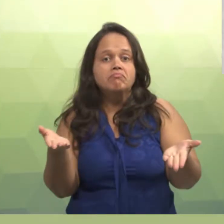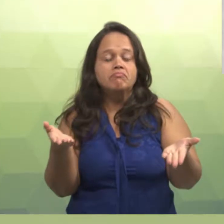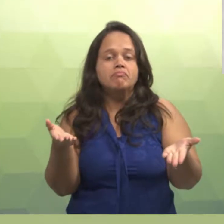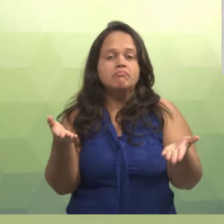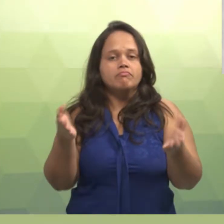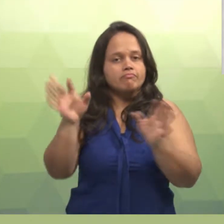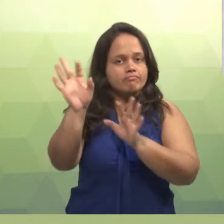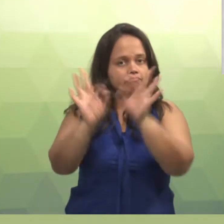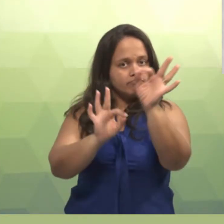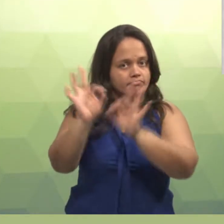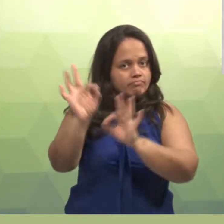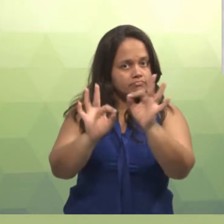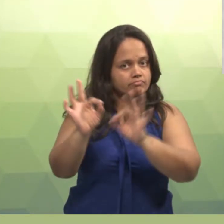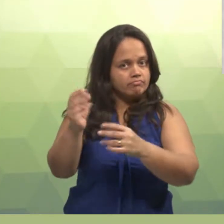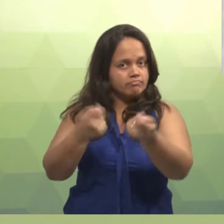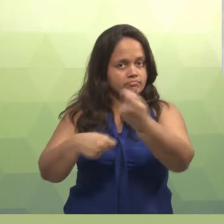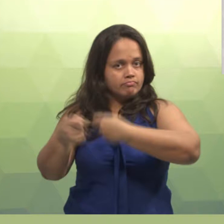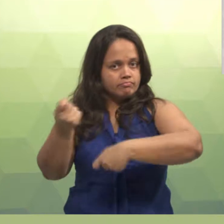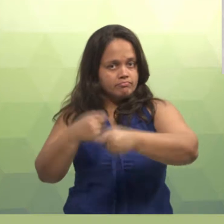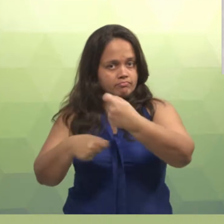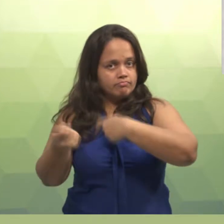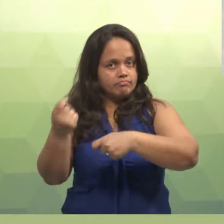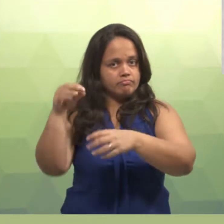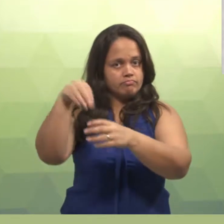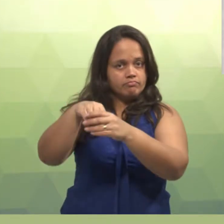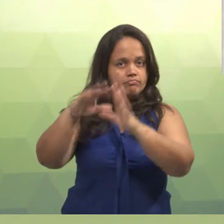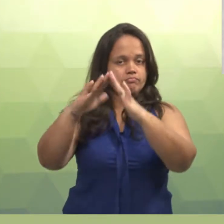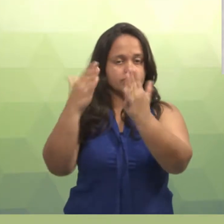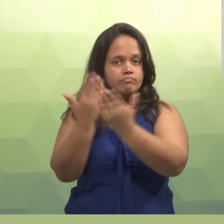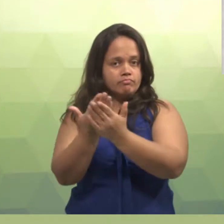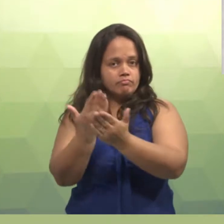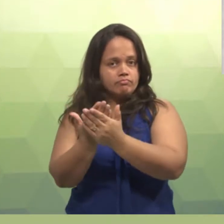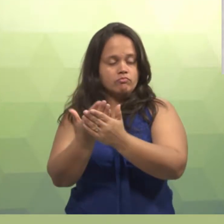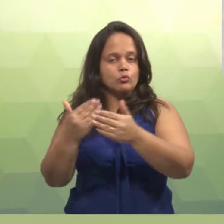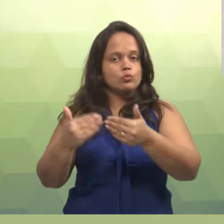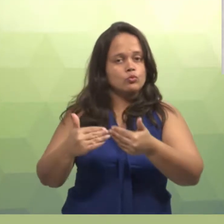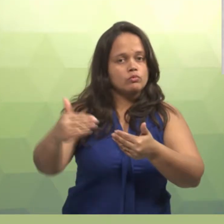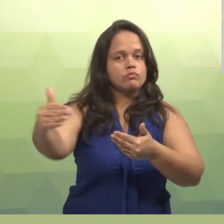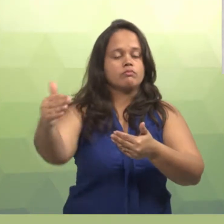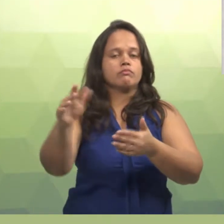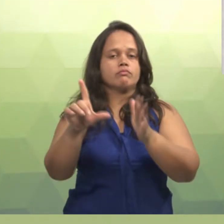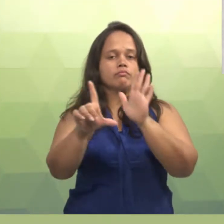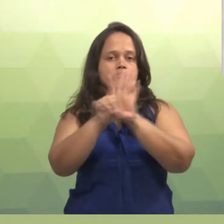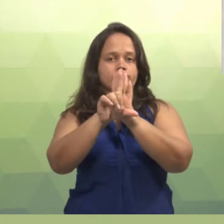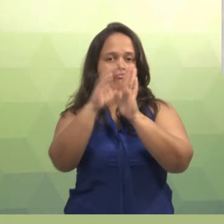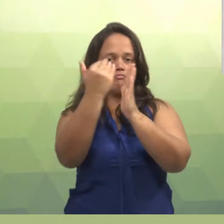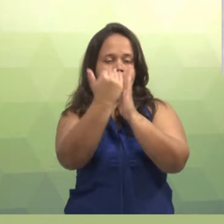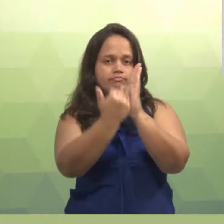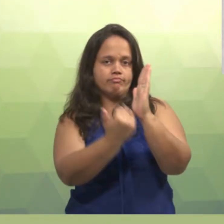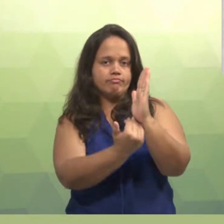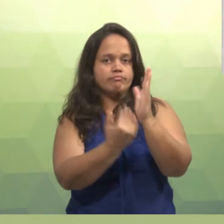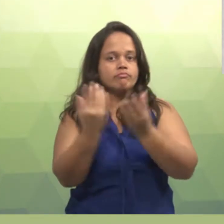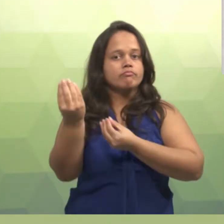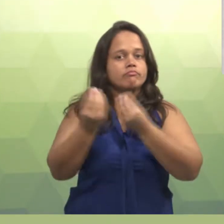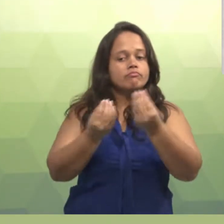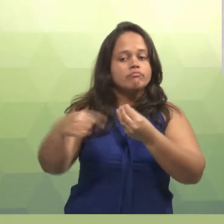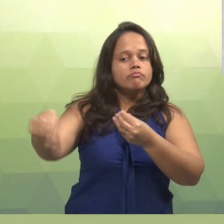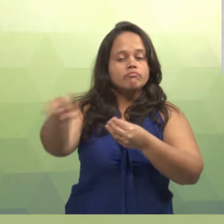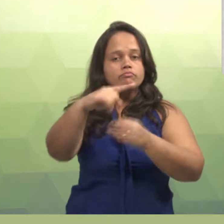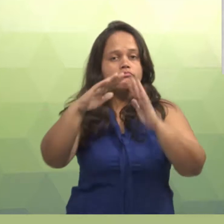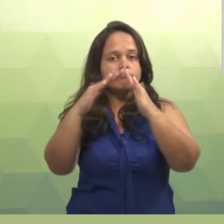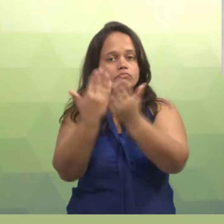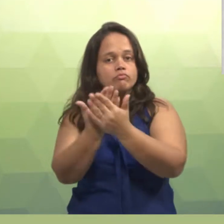vocês veem? A organização administrativa da escola a partir da lei.